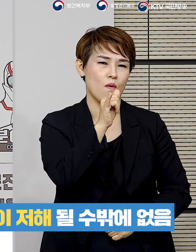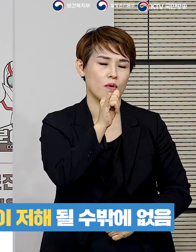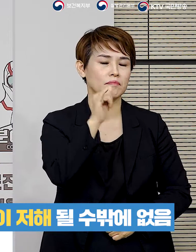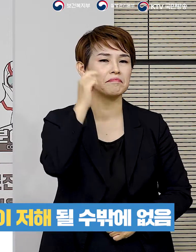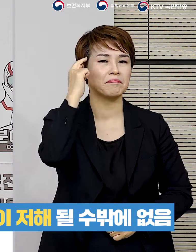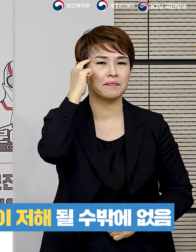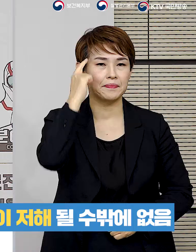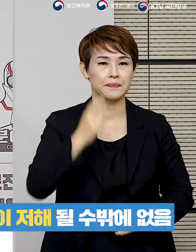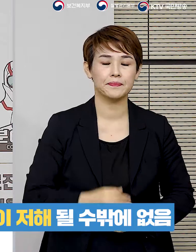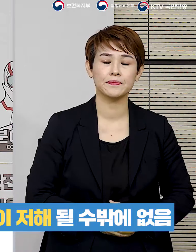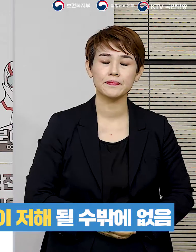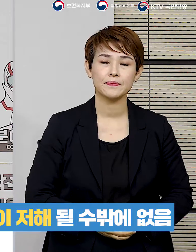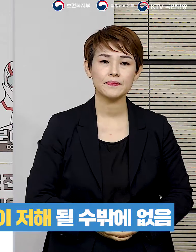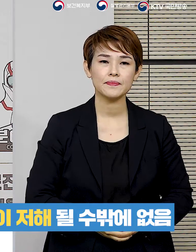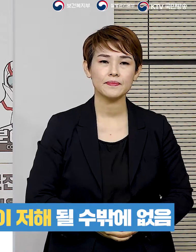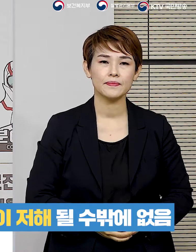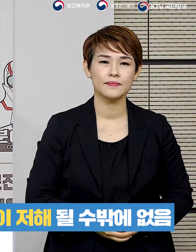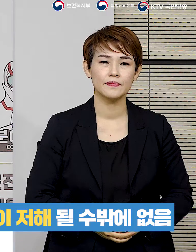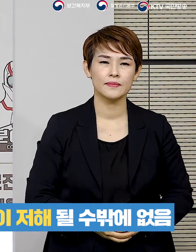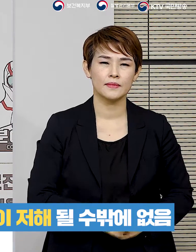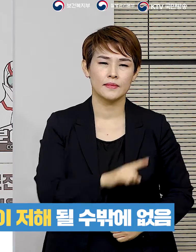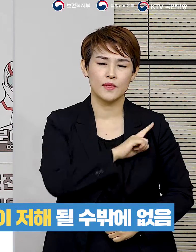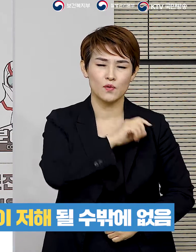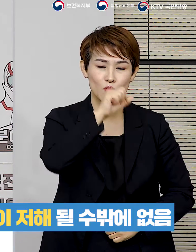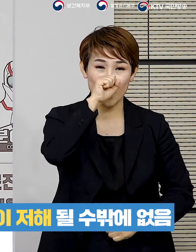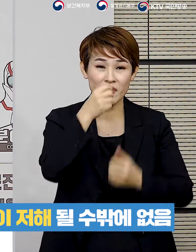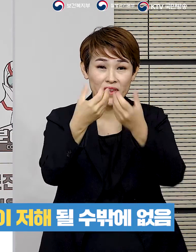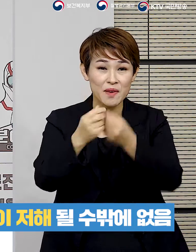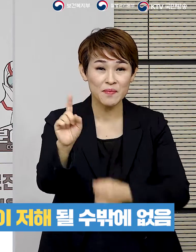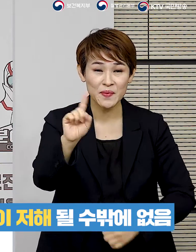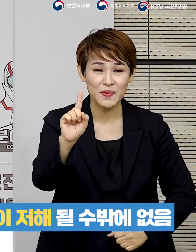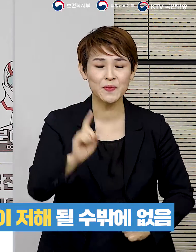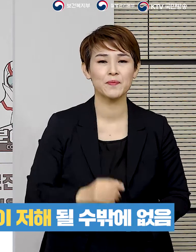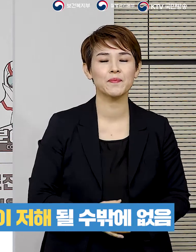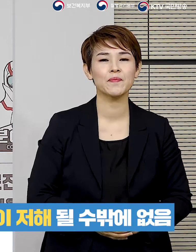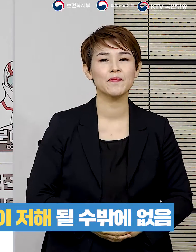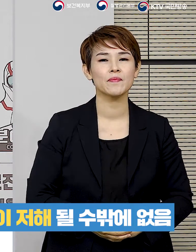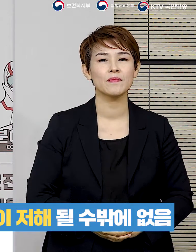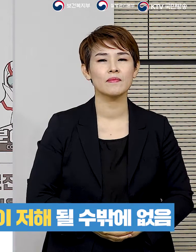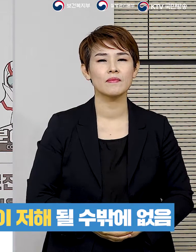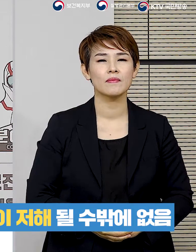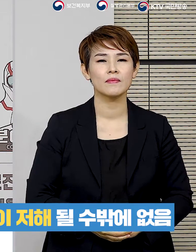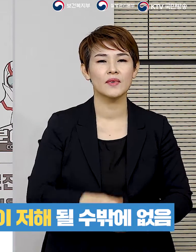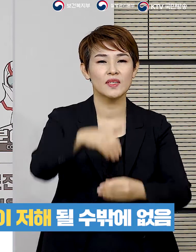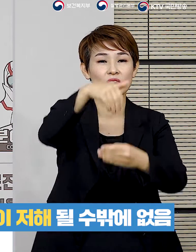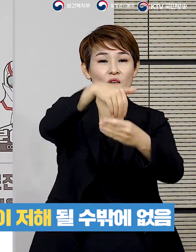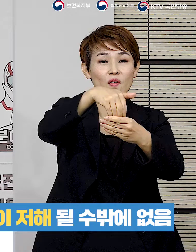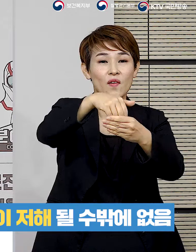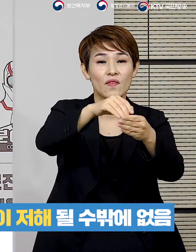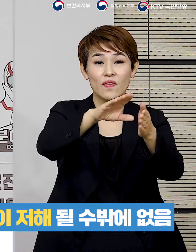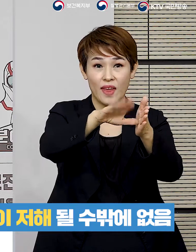효과를 볼 수도 있다라는 것을 저희들은 느끼고 있습니다. 가장 좋은 사례 중에 하나가